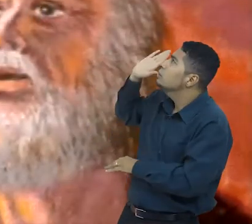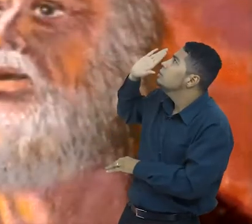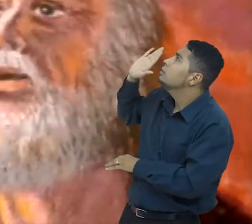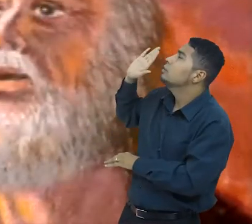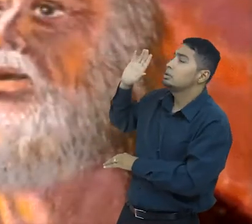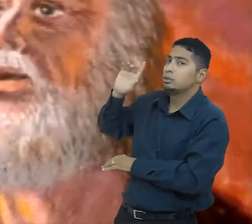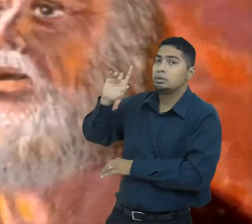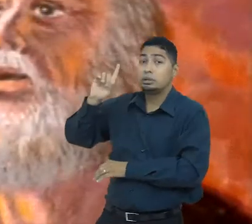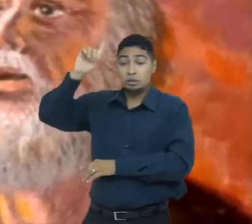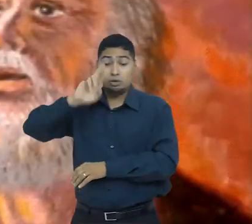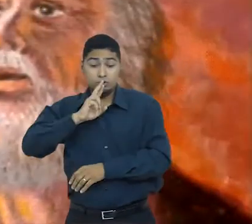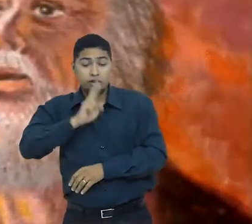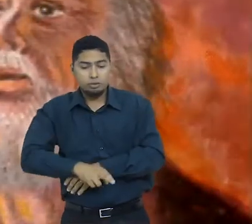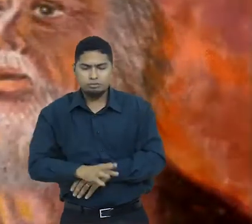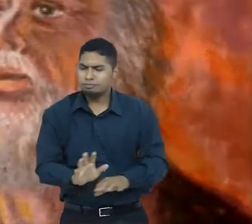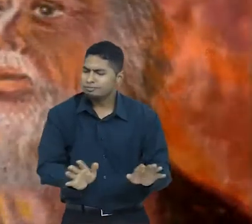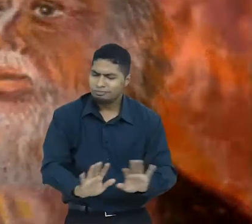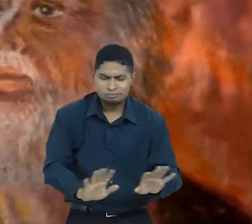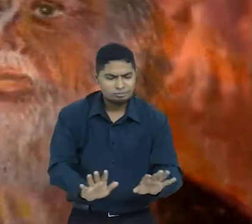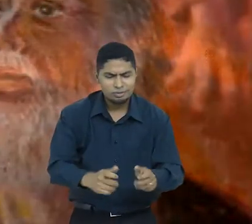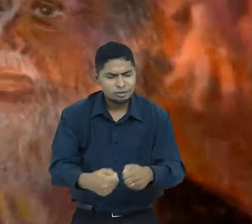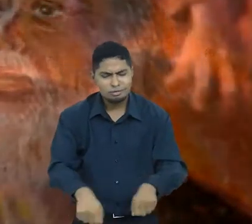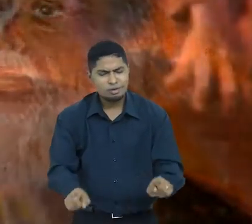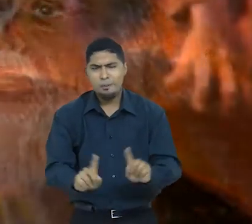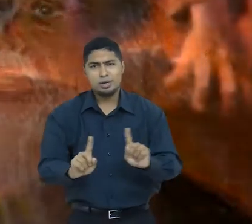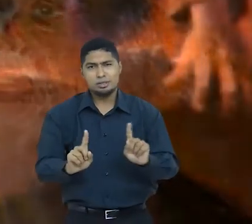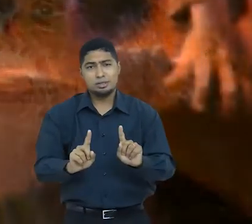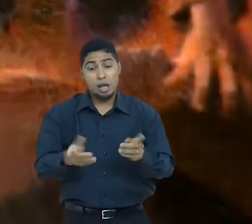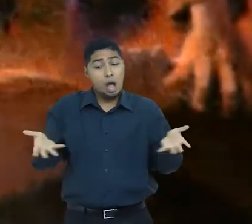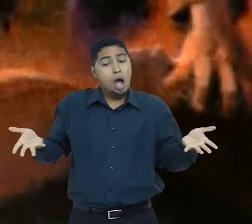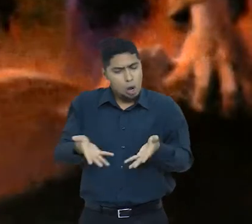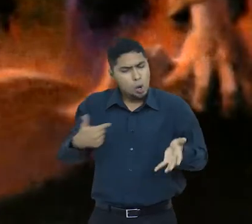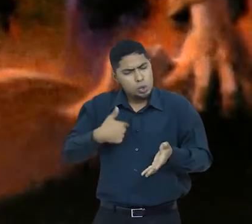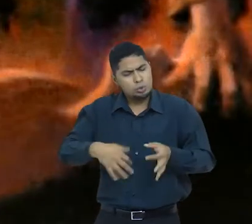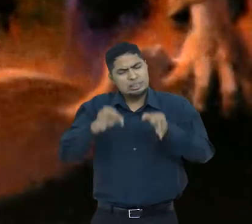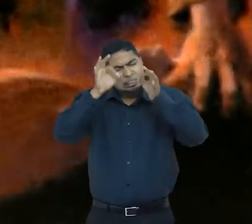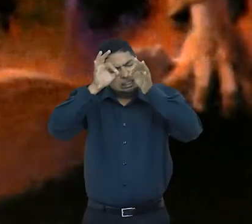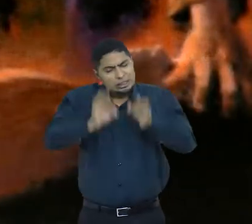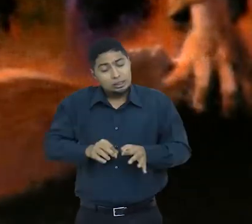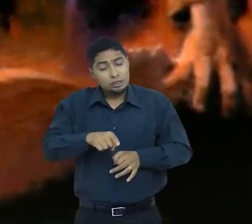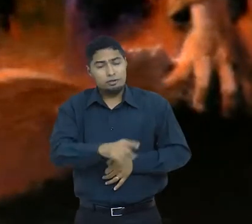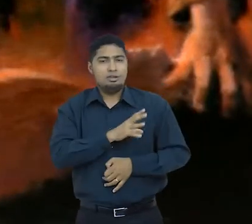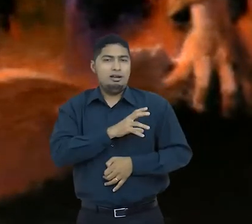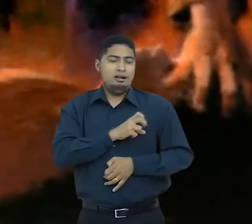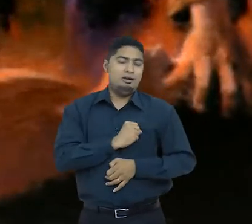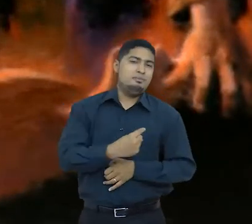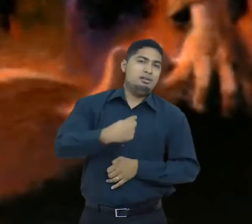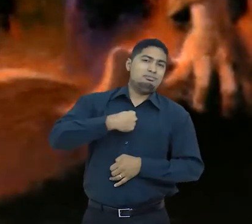então Deus lhe disse: não faça isso. Agora tenho certeza de que você me ama acima de tudo,